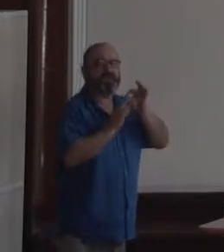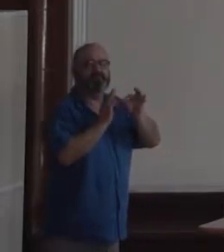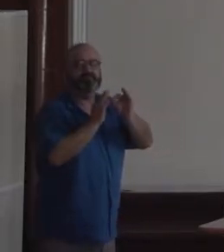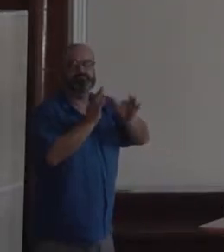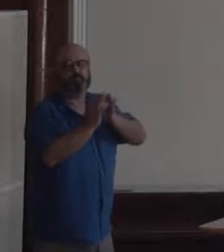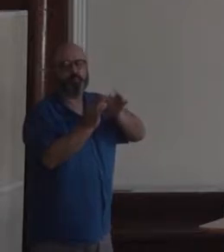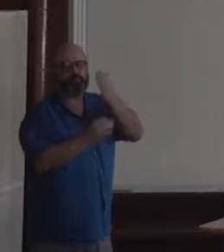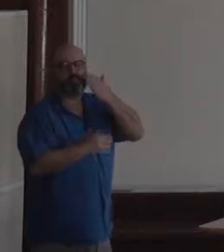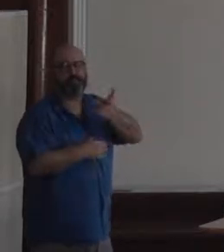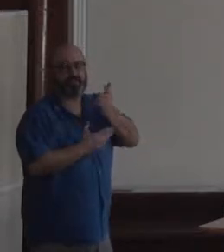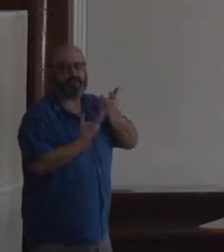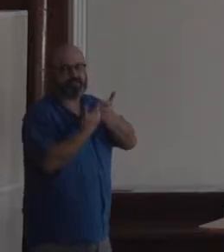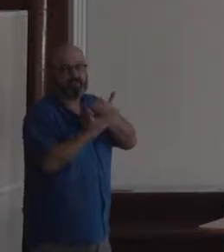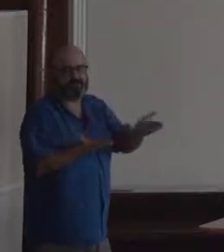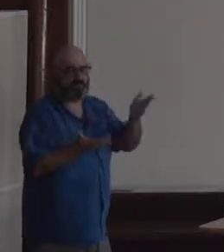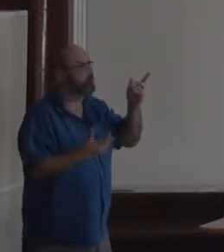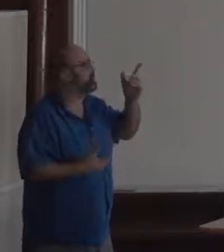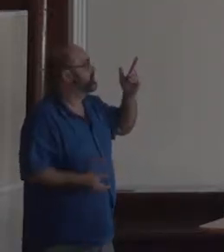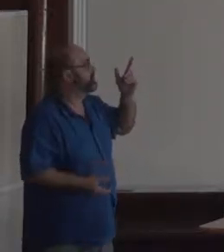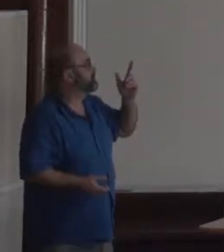simplistes pour que ça tienne